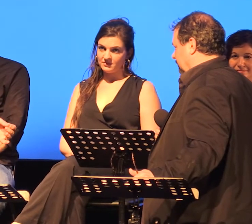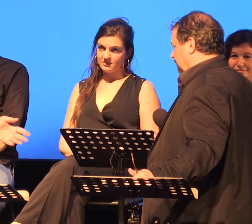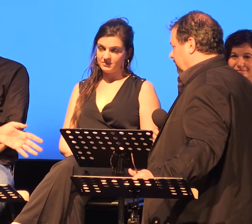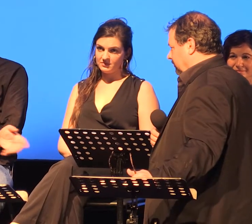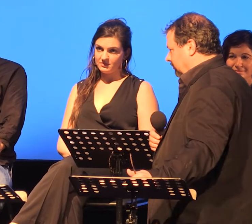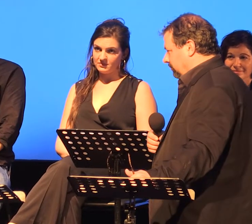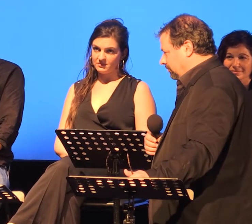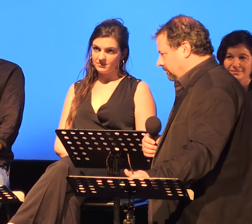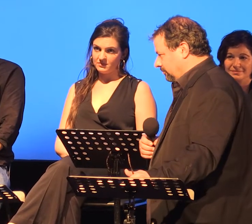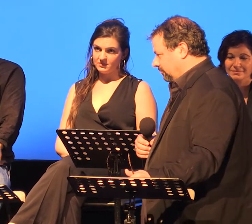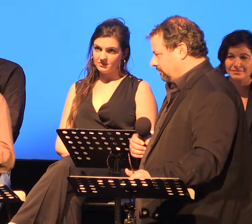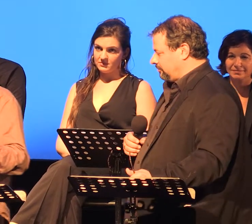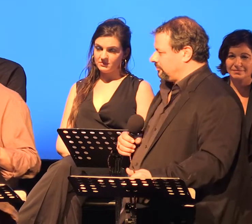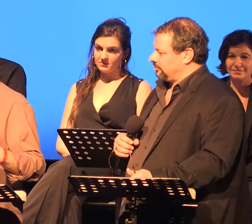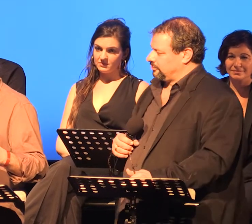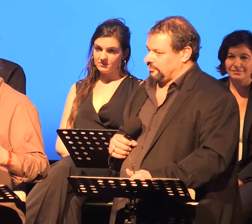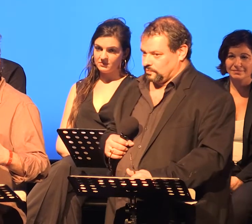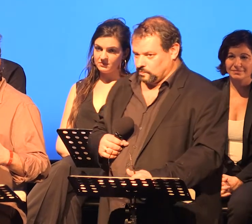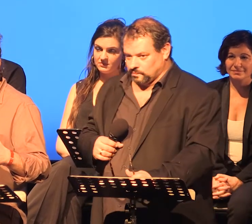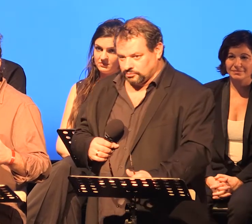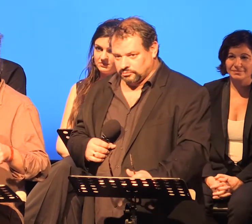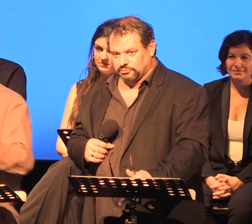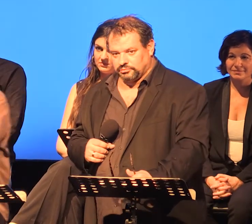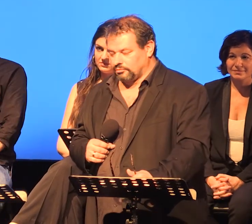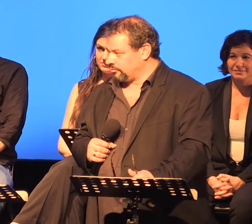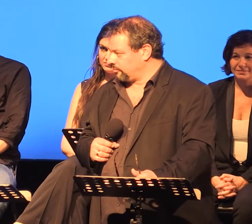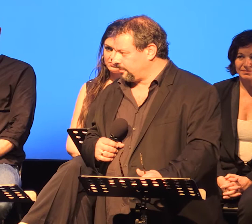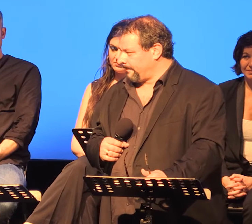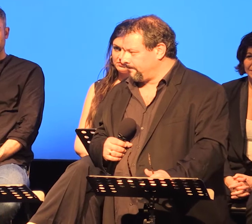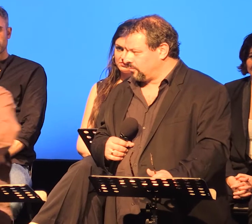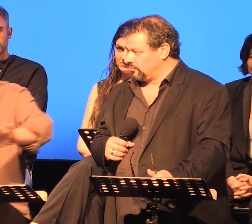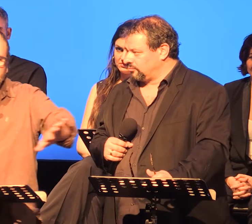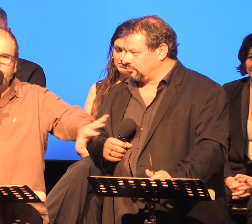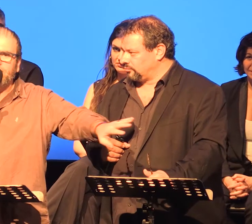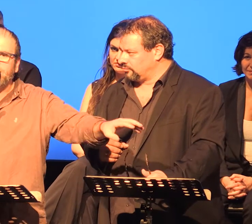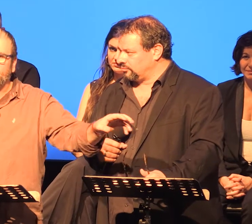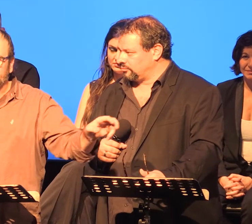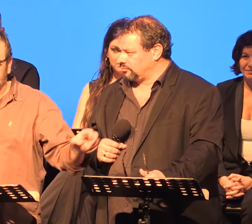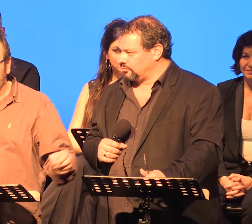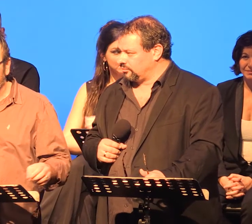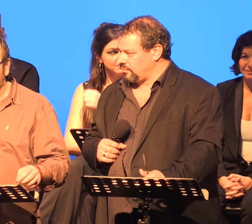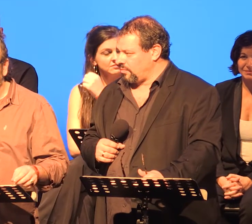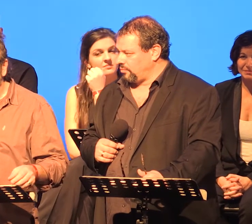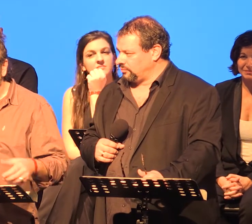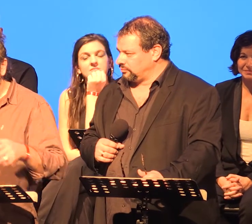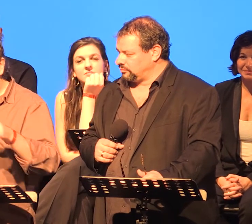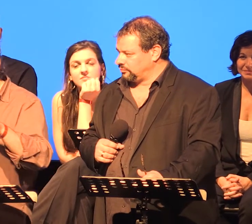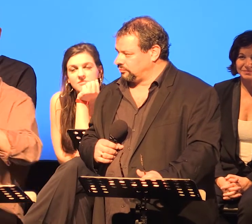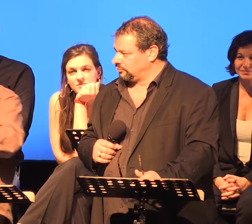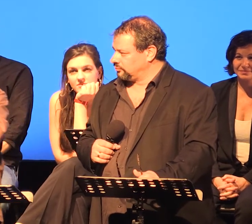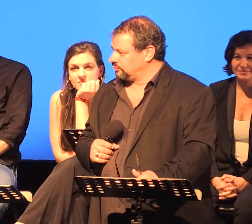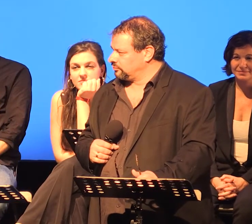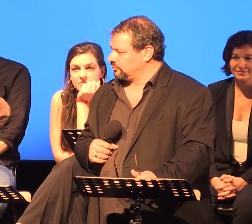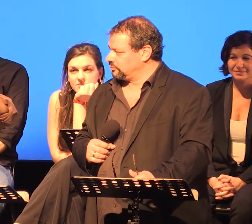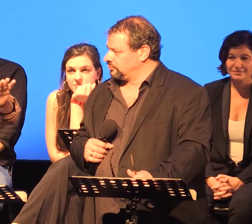العبثي والتاريخ يسخر من ضحاياه ولأبطاله يلقي عليه نظرة ويمر